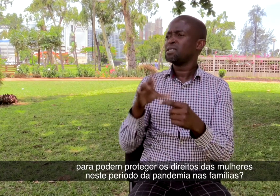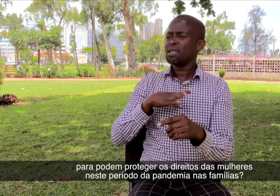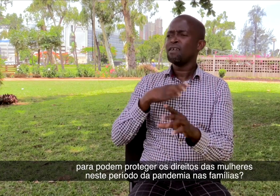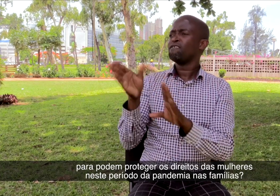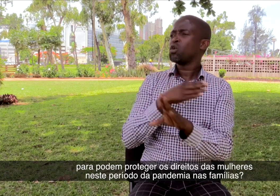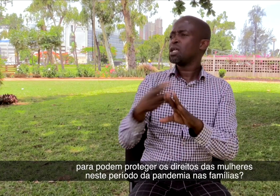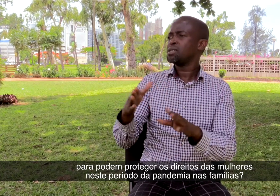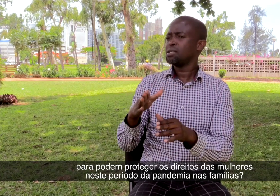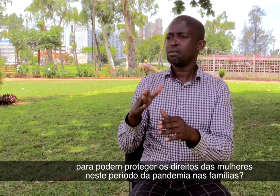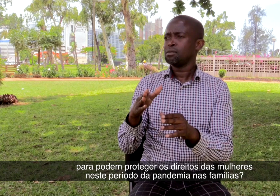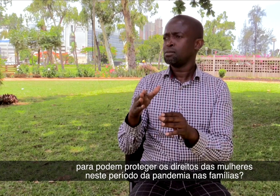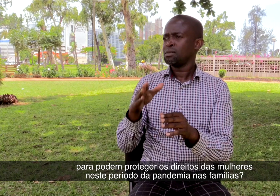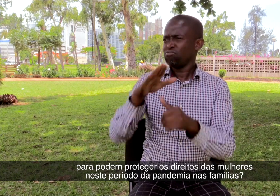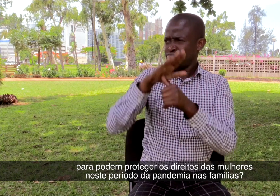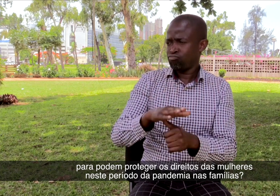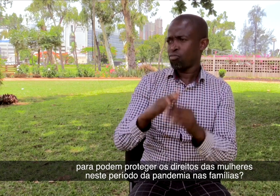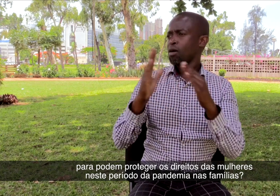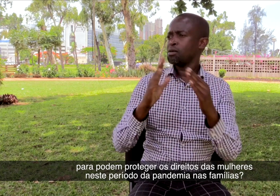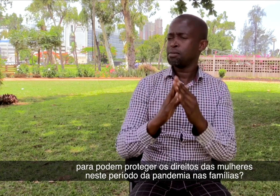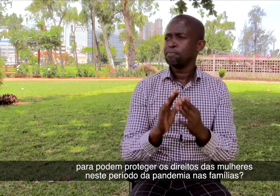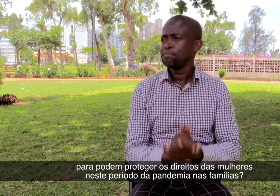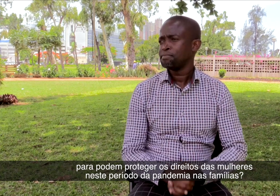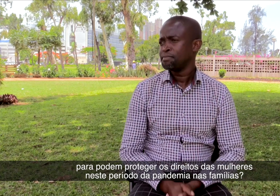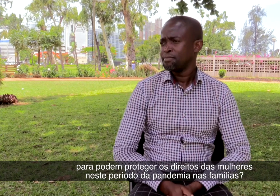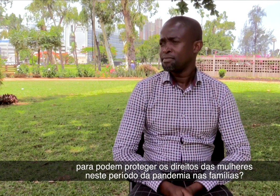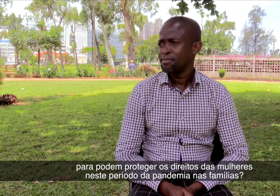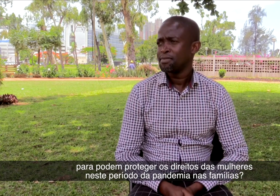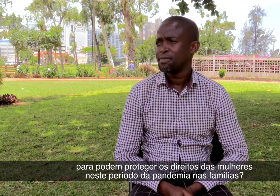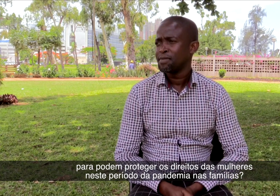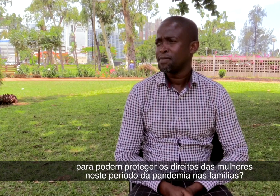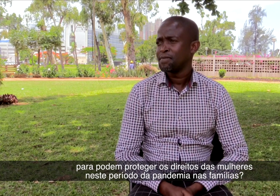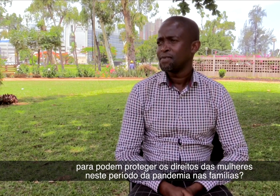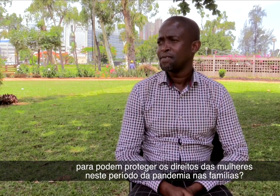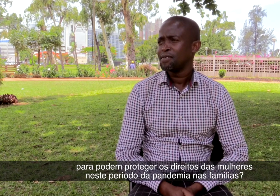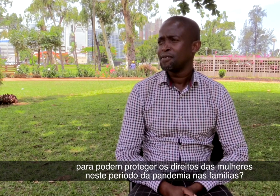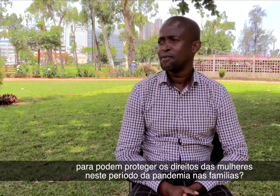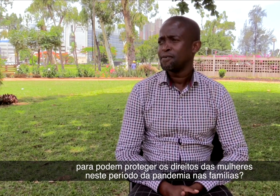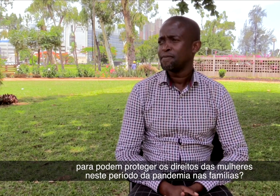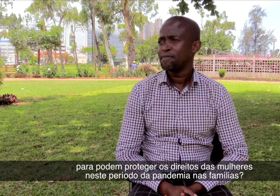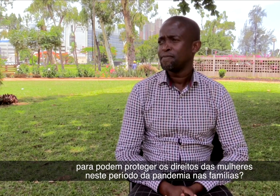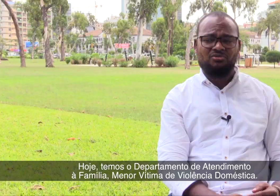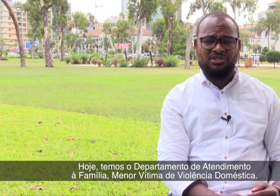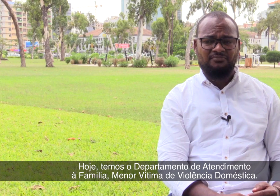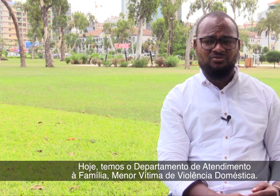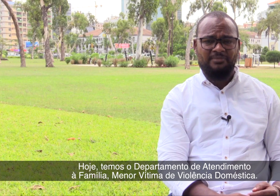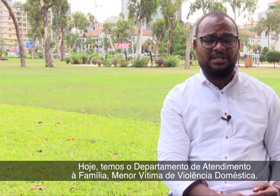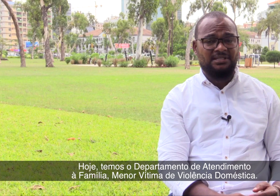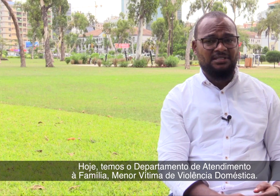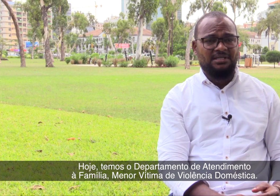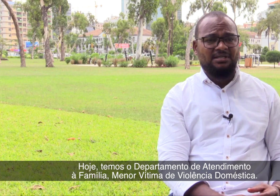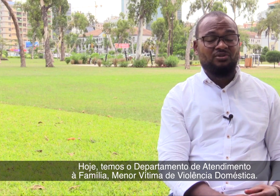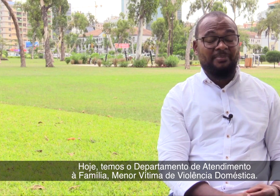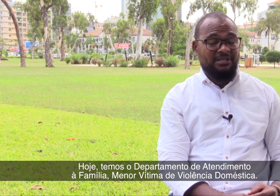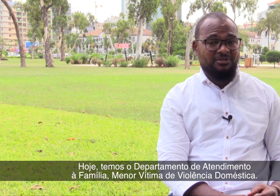deficiência sobre a questão da violência a nível das famílias? Hoje temos no